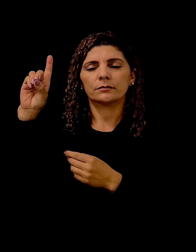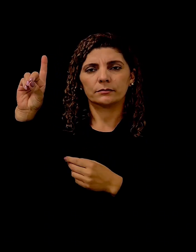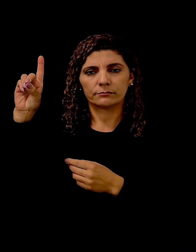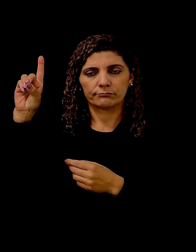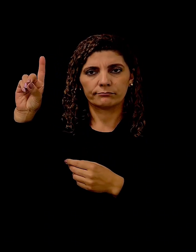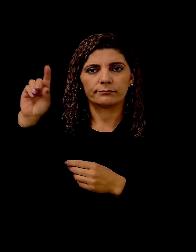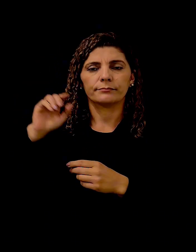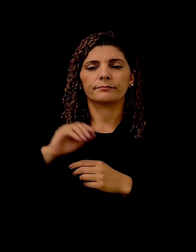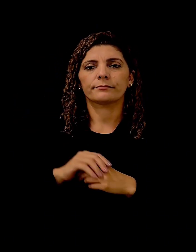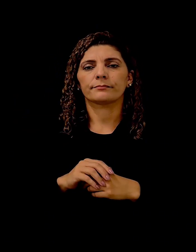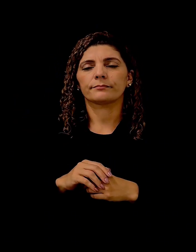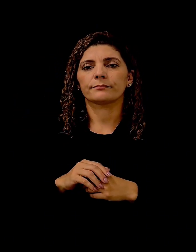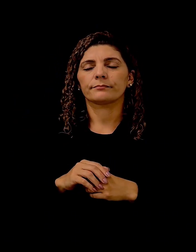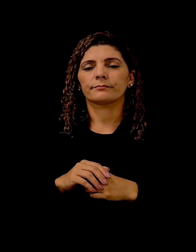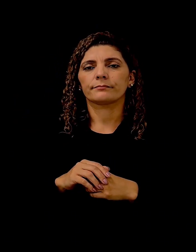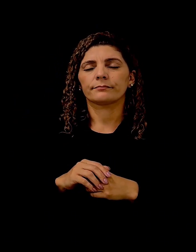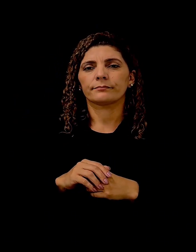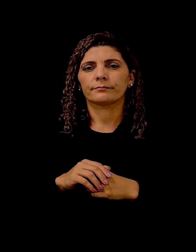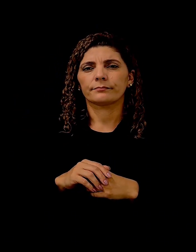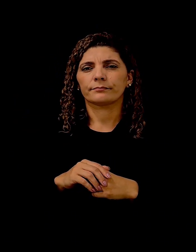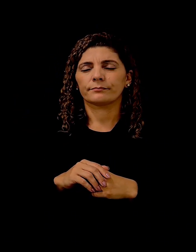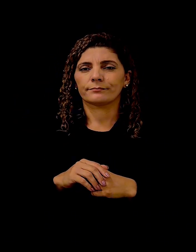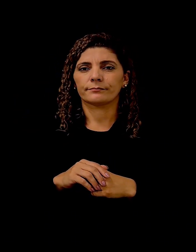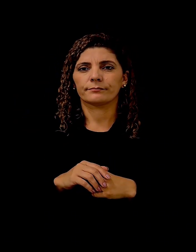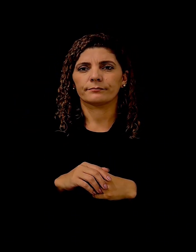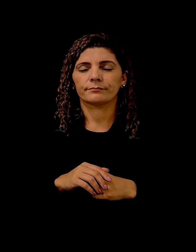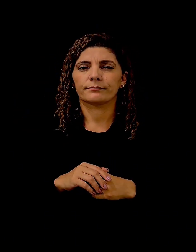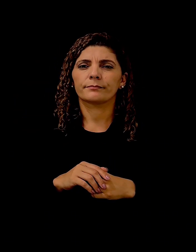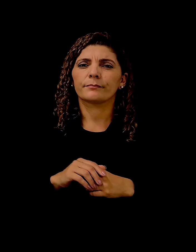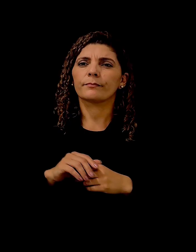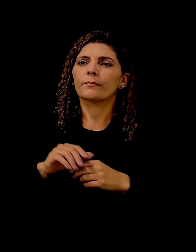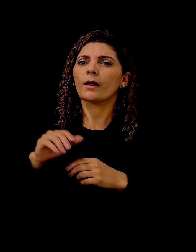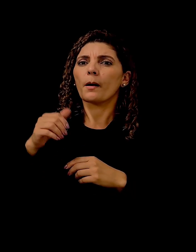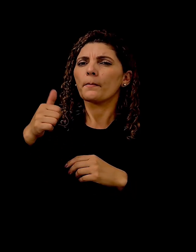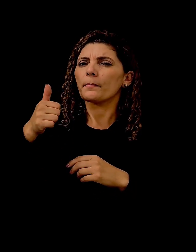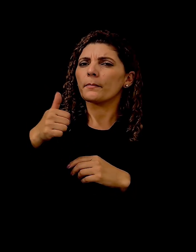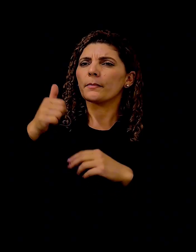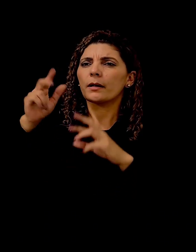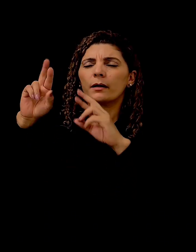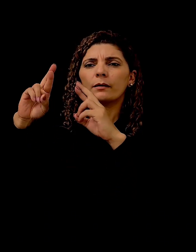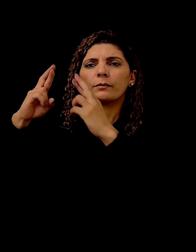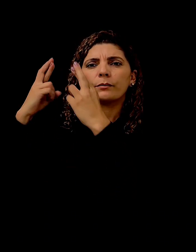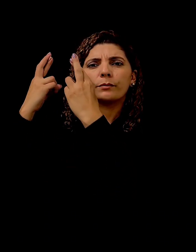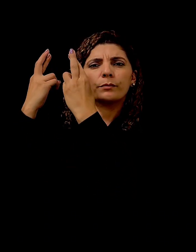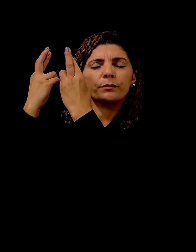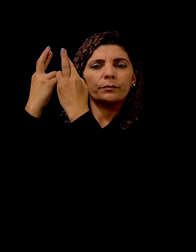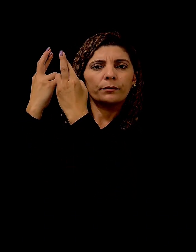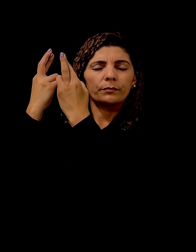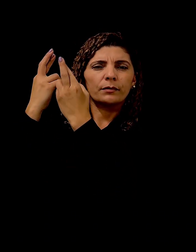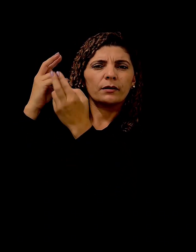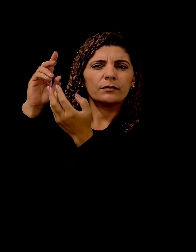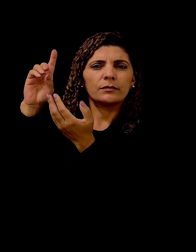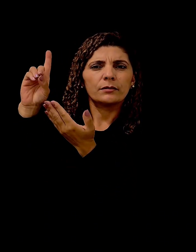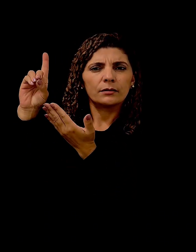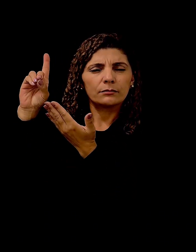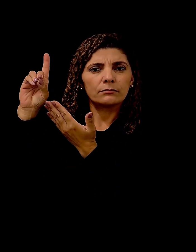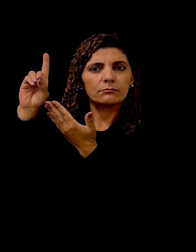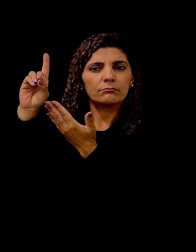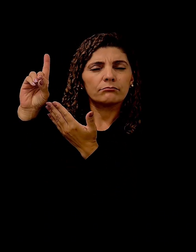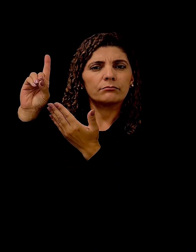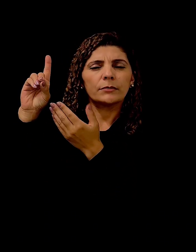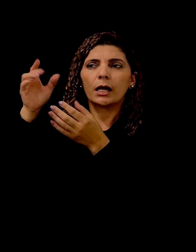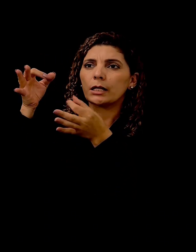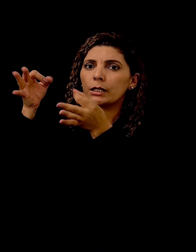de Deus nas coisas do reino. Buscai primeiro o reino de Deus e a